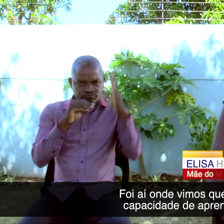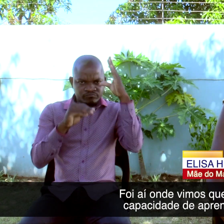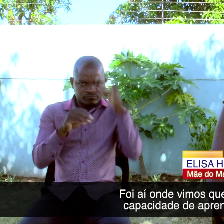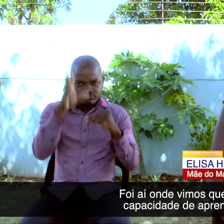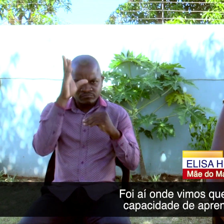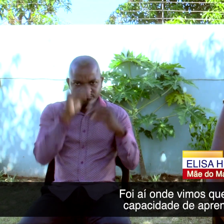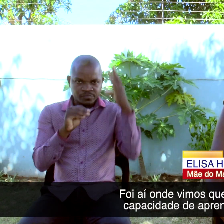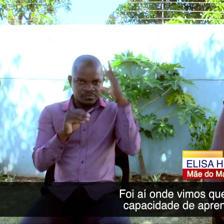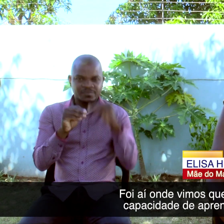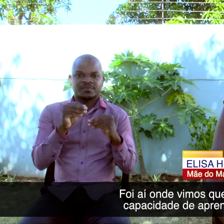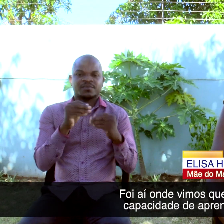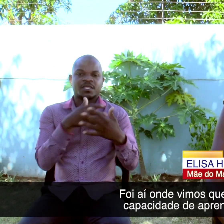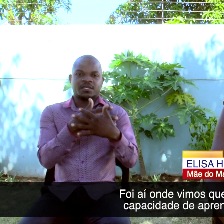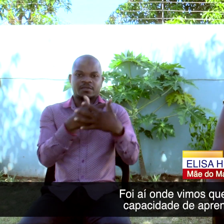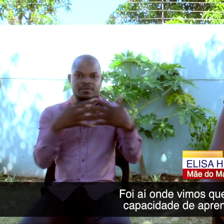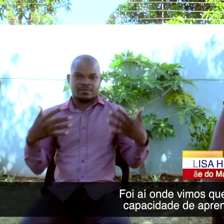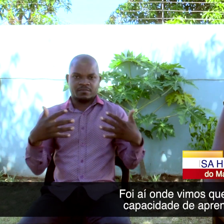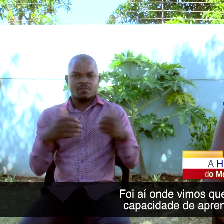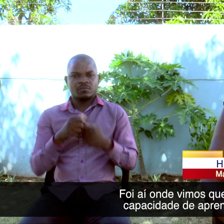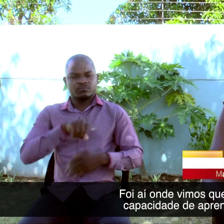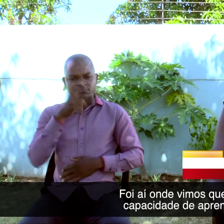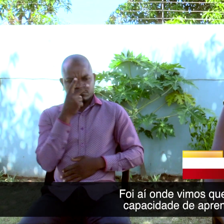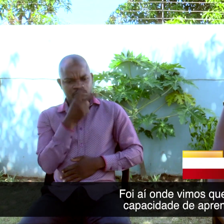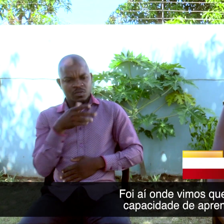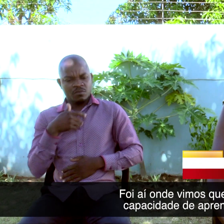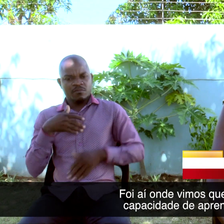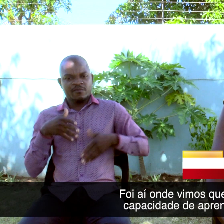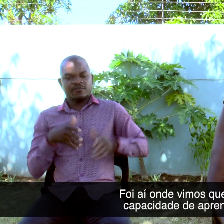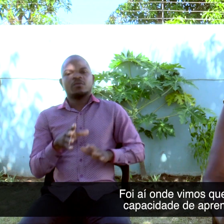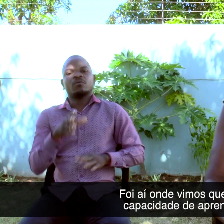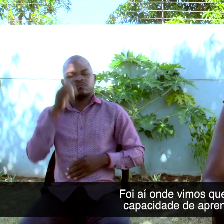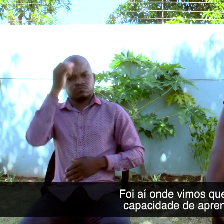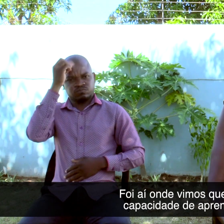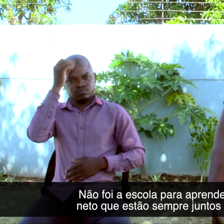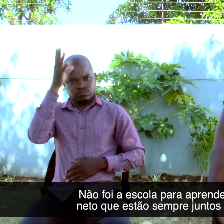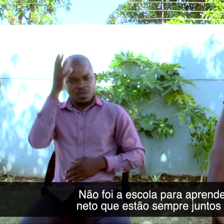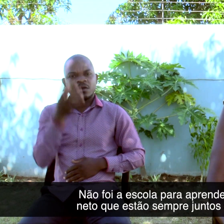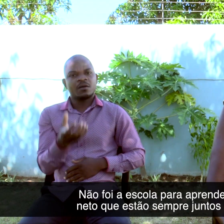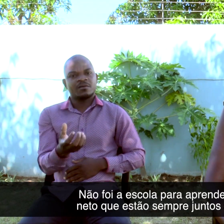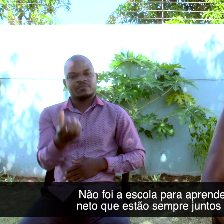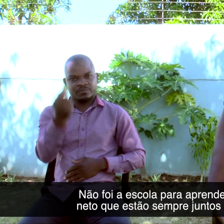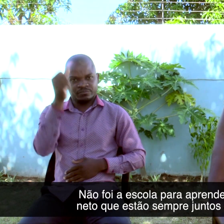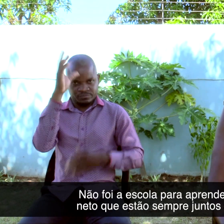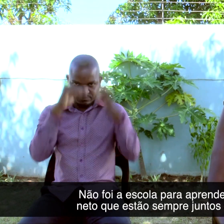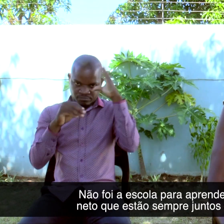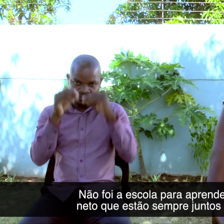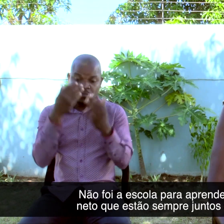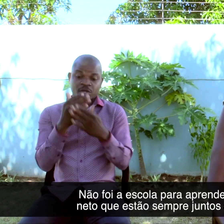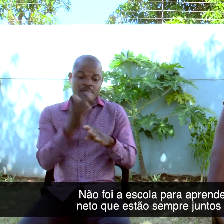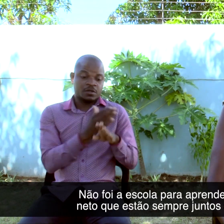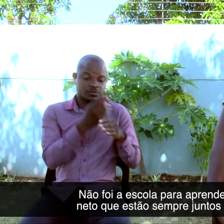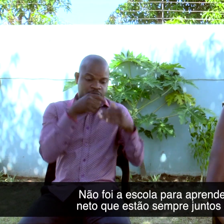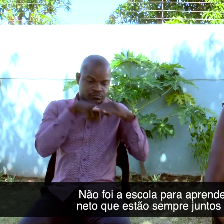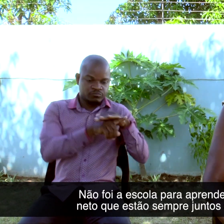e vimos que ele tem capacidade de aprender mesmo, não foi à escola para